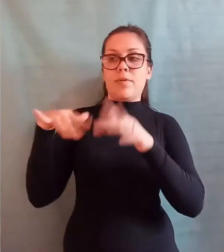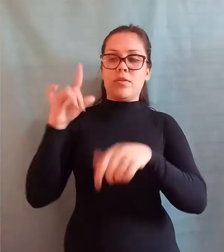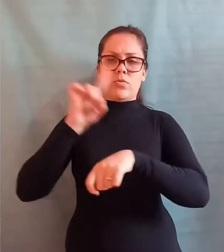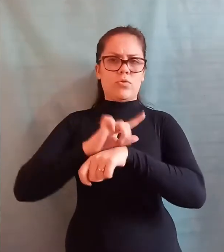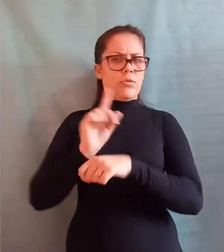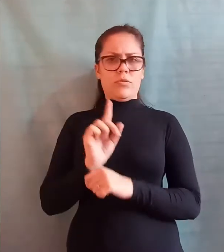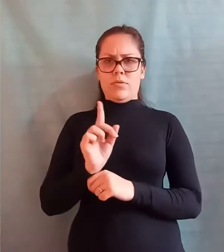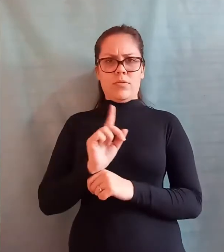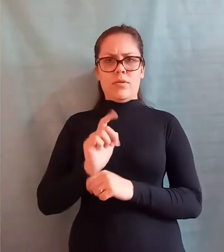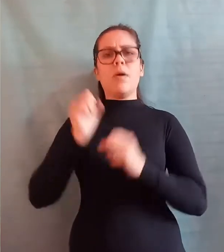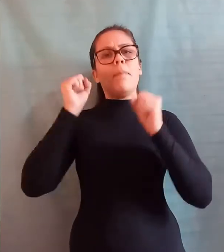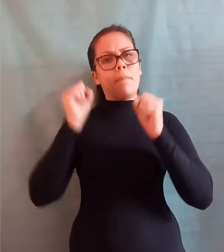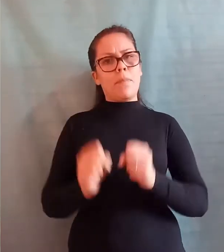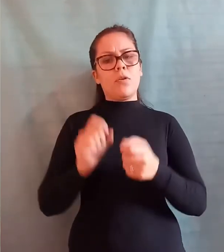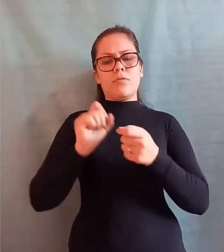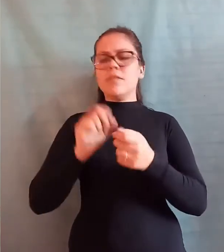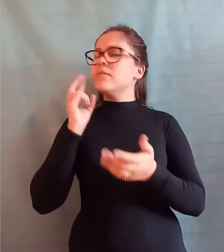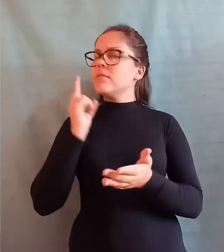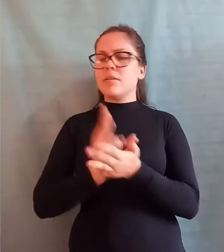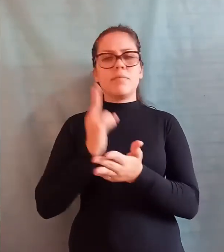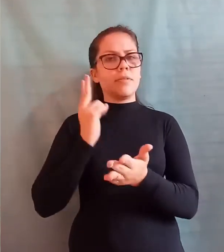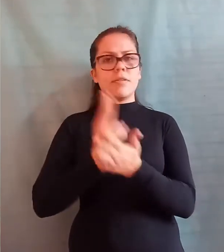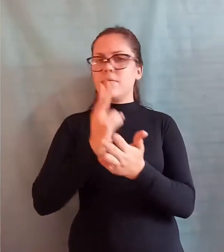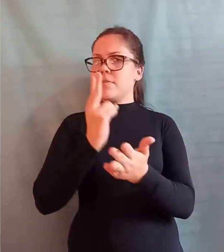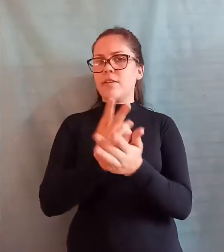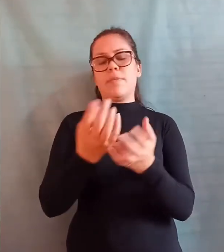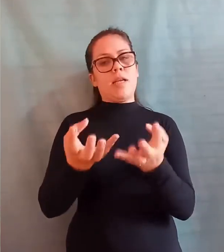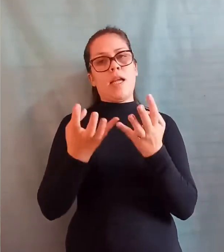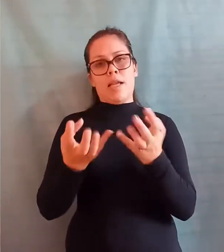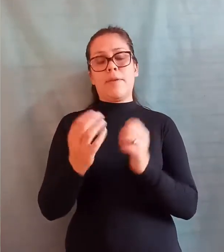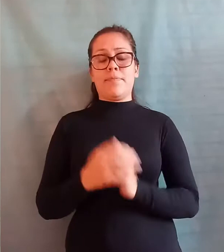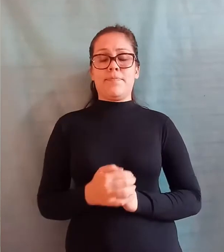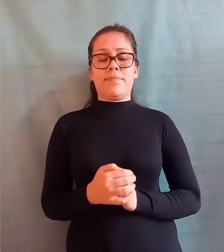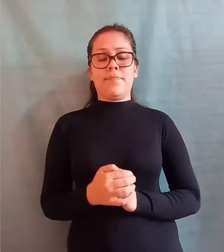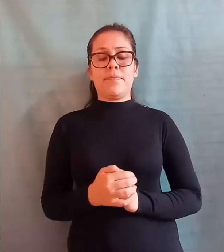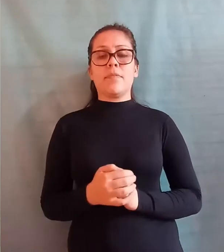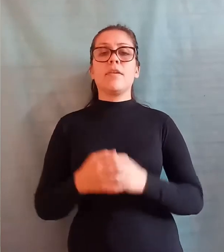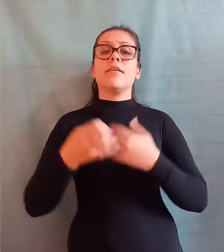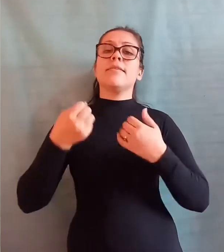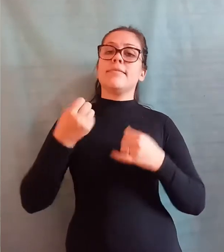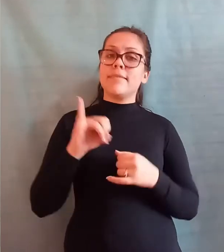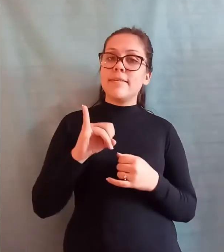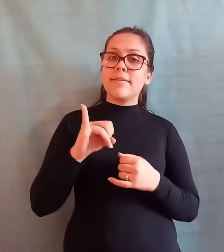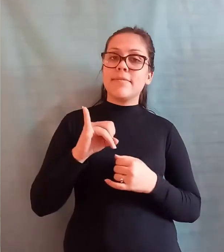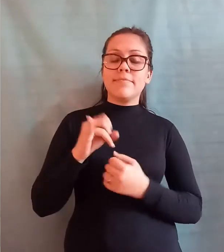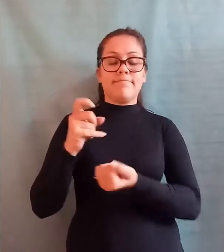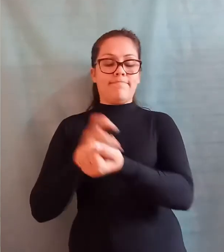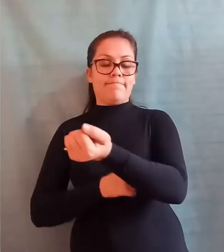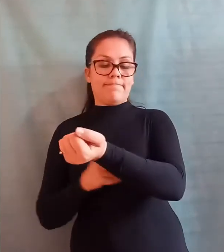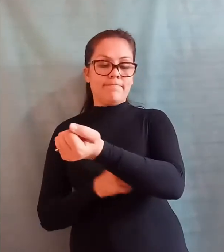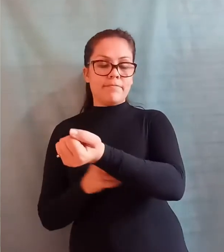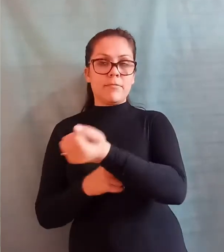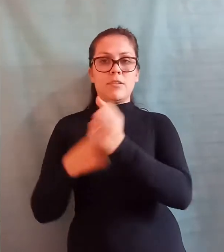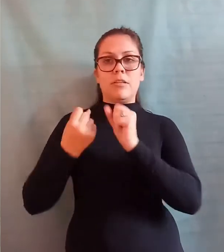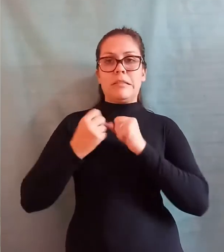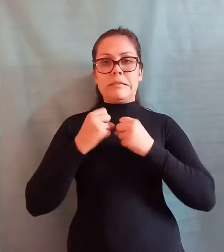final do dia. Vocês podem fazer sempre, sempre que vocês precisarem. Afinal de contas, quando a gente está